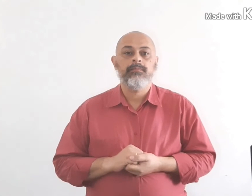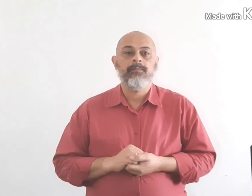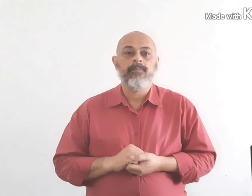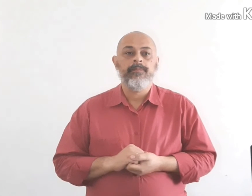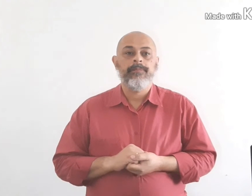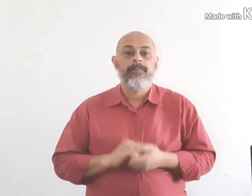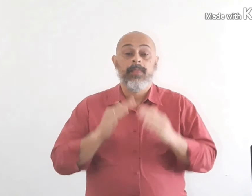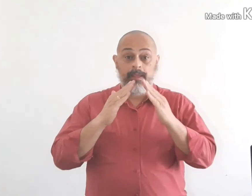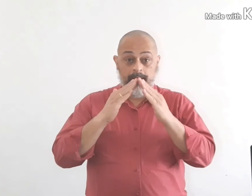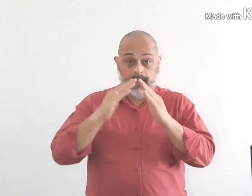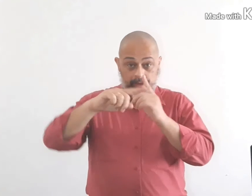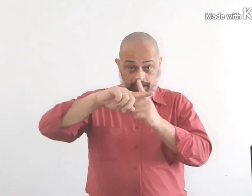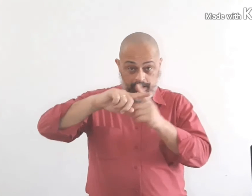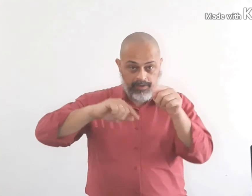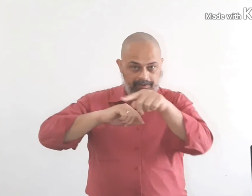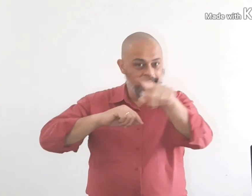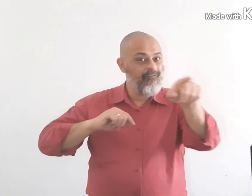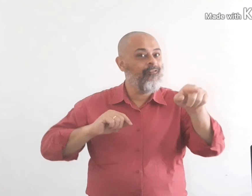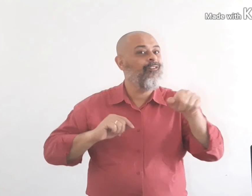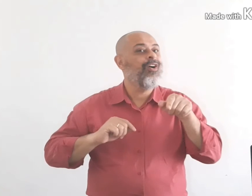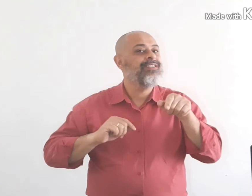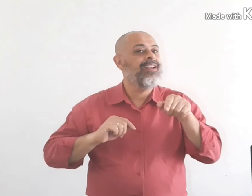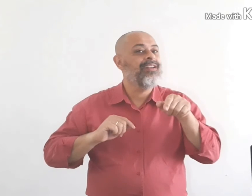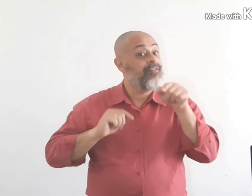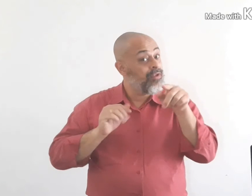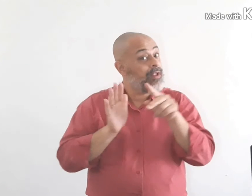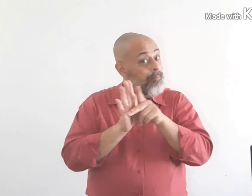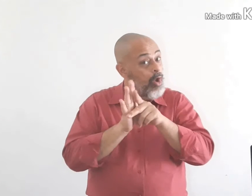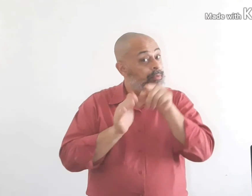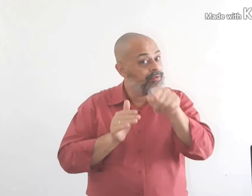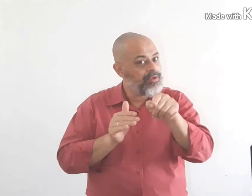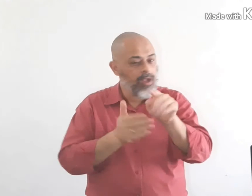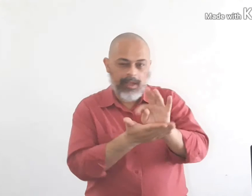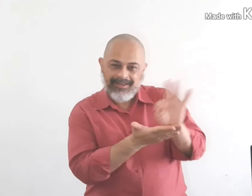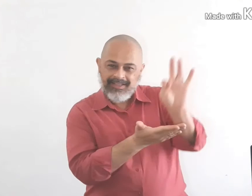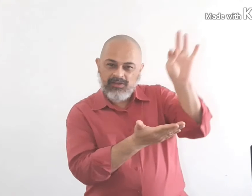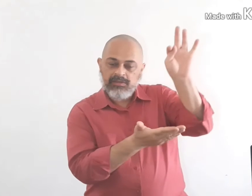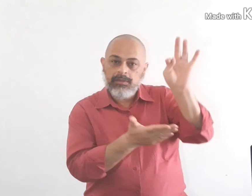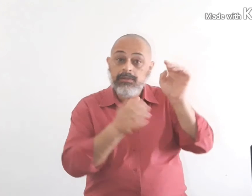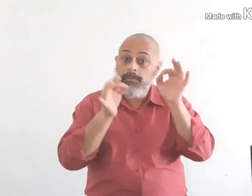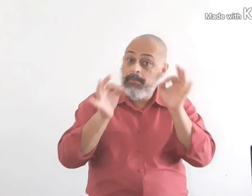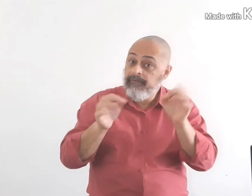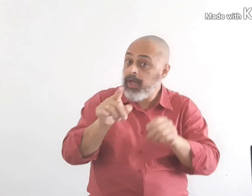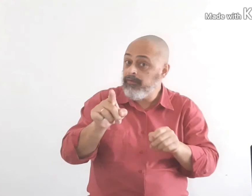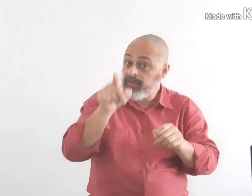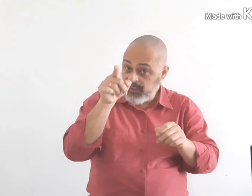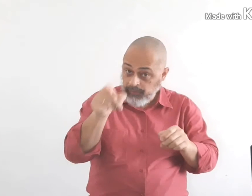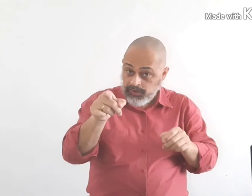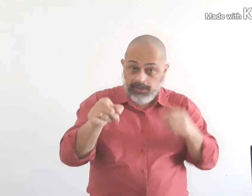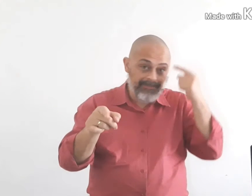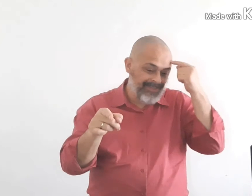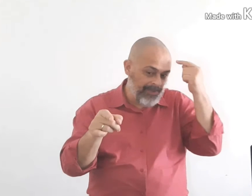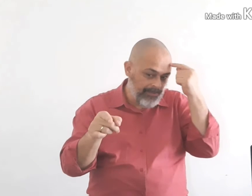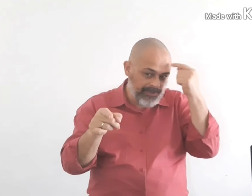Igreja, povo de propriedade exclusiva de Deus, eu não quero que vocês tenham ídolos nos vossos